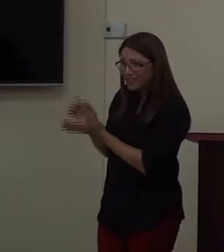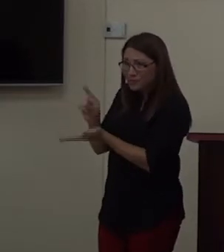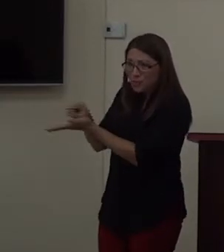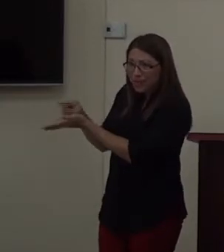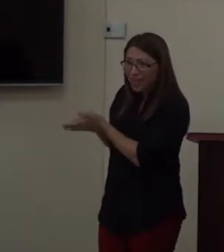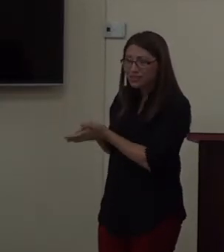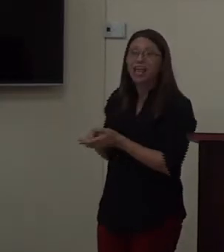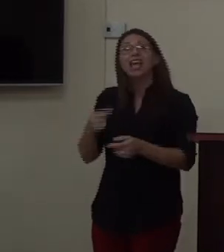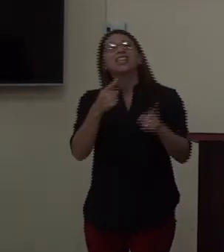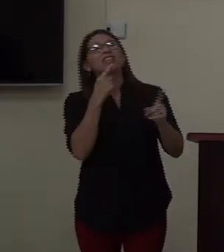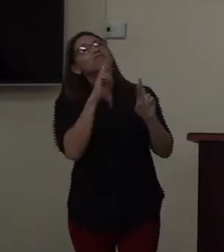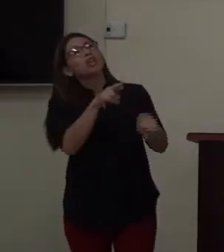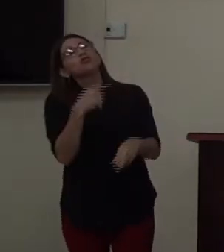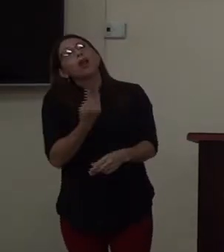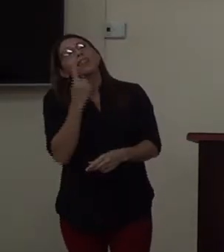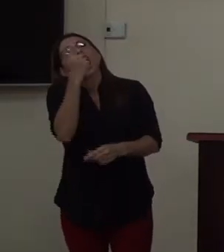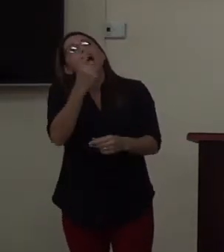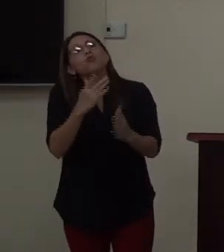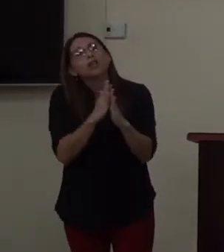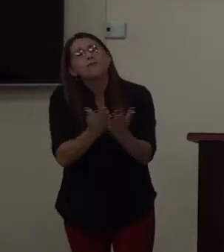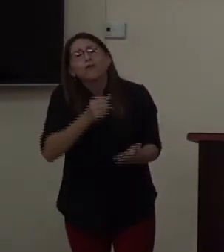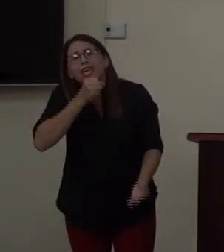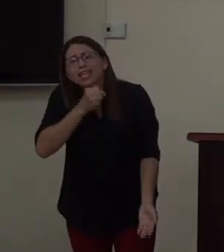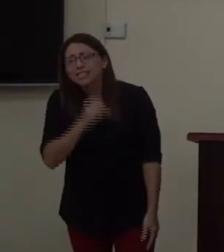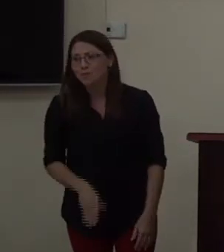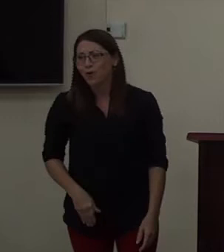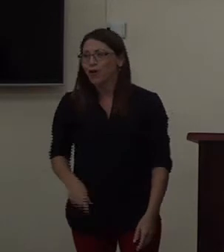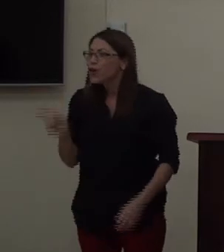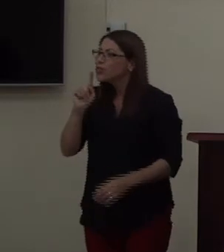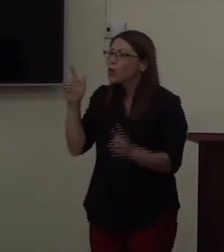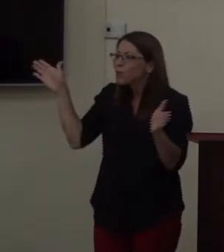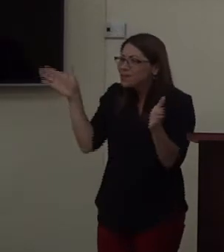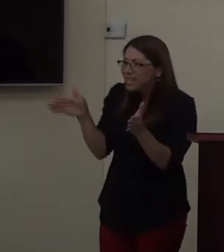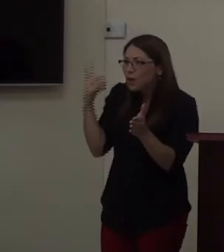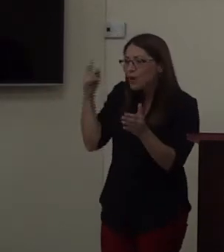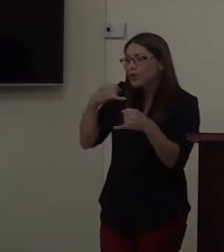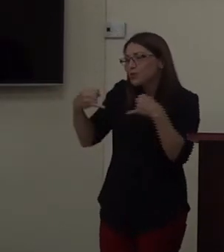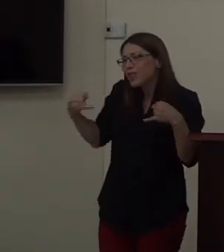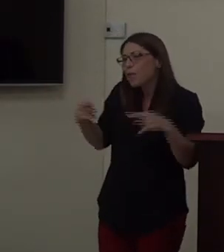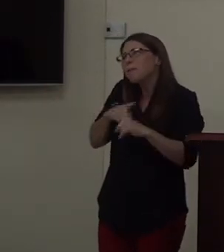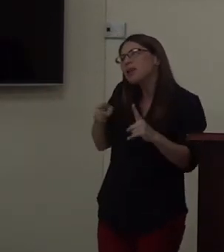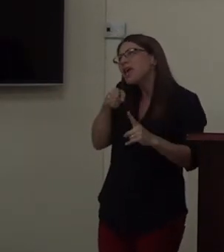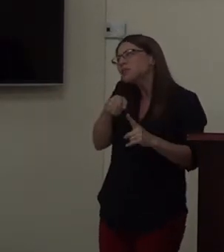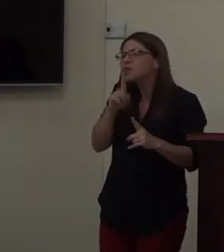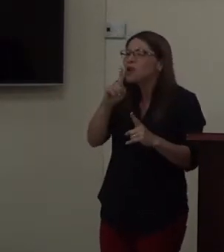libro viejísimo. No minimizándolo por no ser un idioma, es una forma de comunicarse.